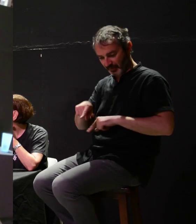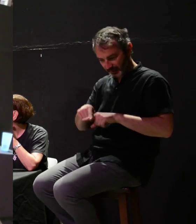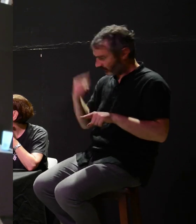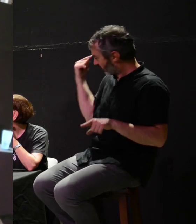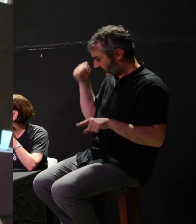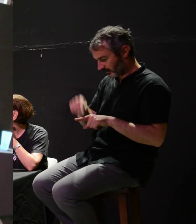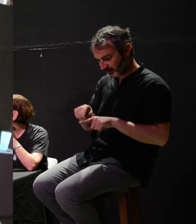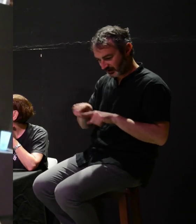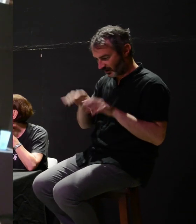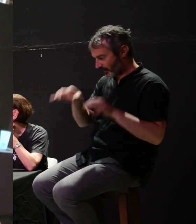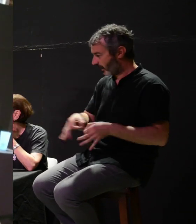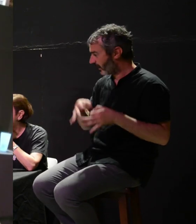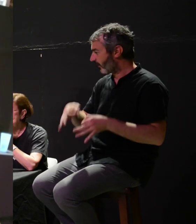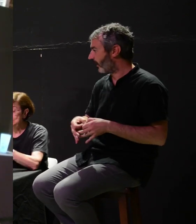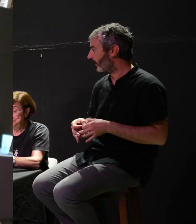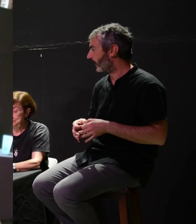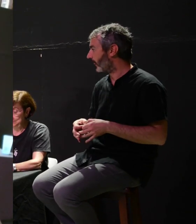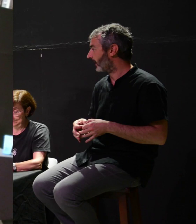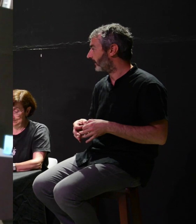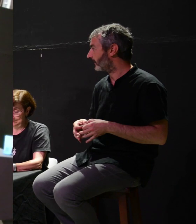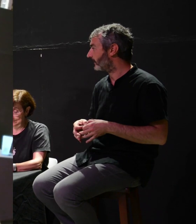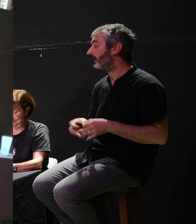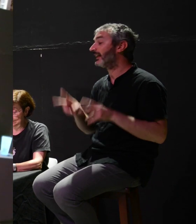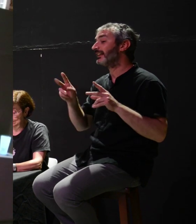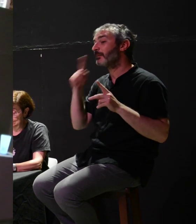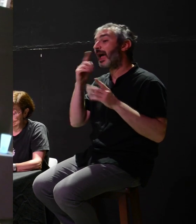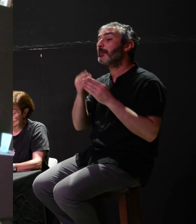els mateixos models, i la qüestió de la